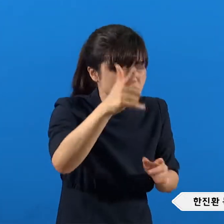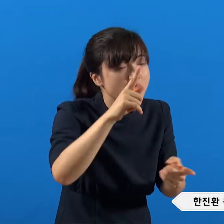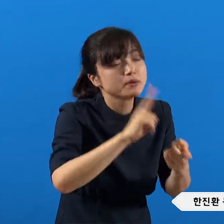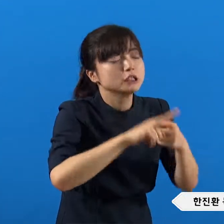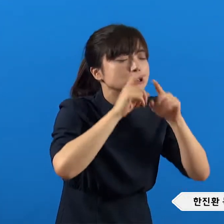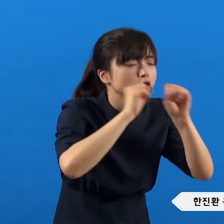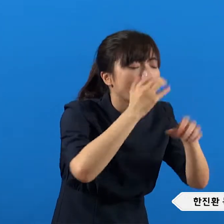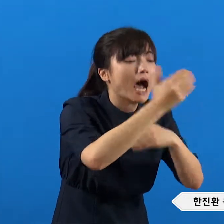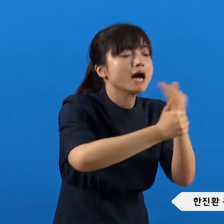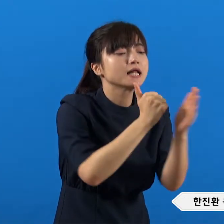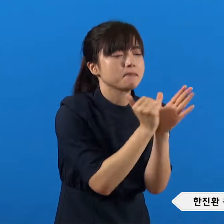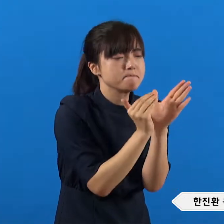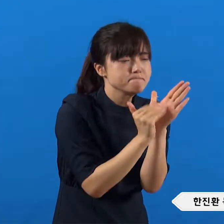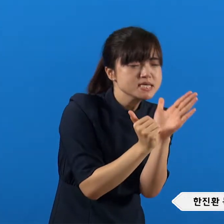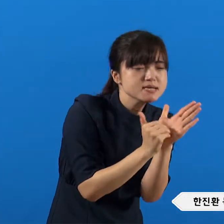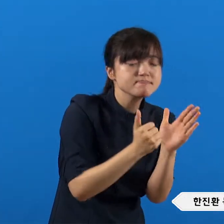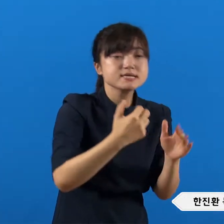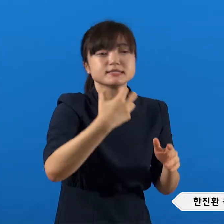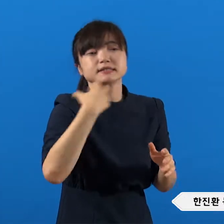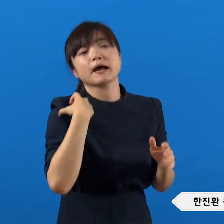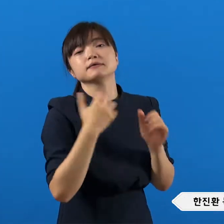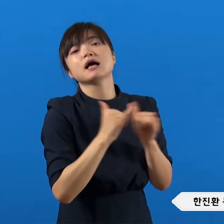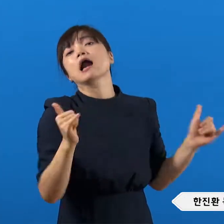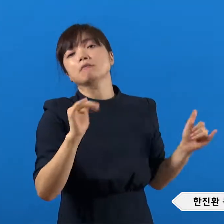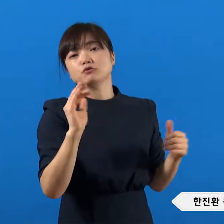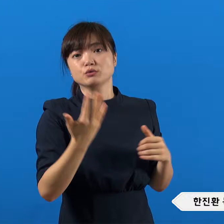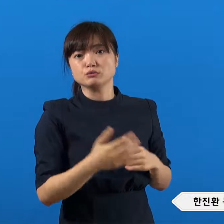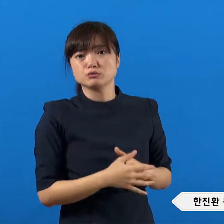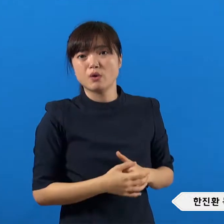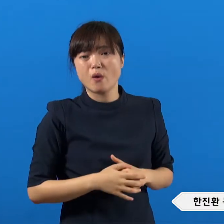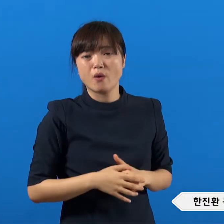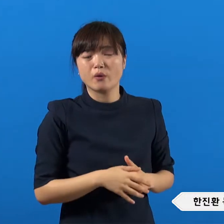전하는 하나님의 비밀 병기가 됐습니다.